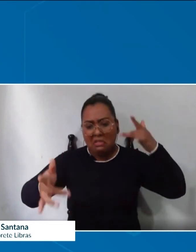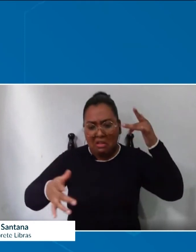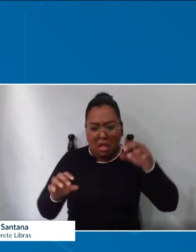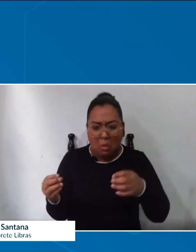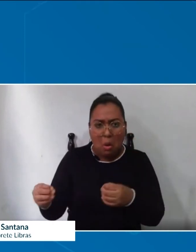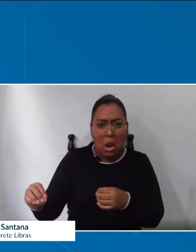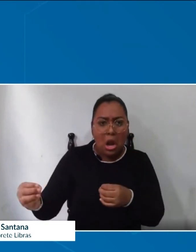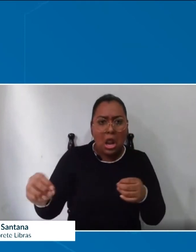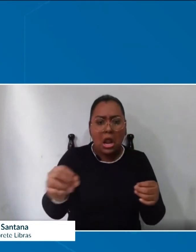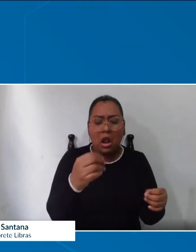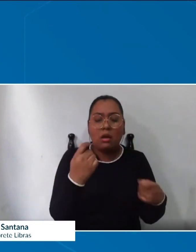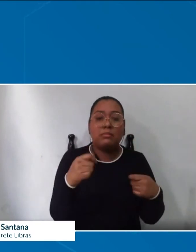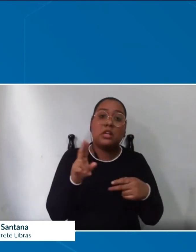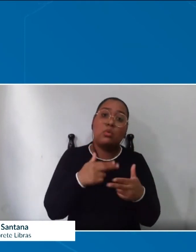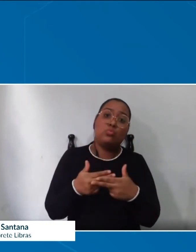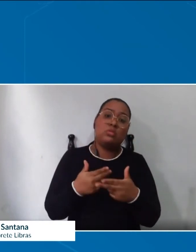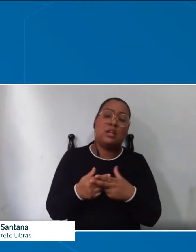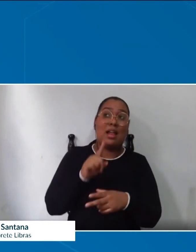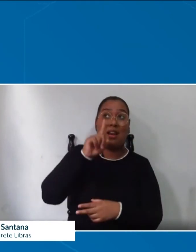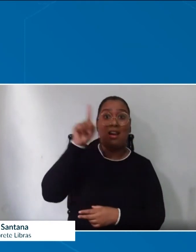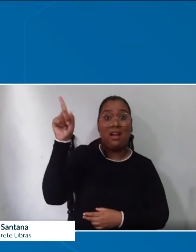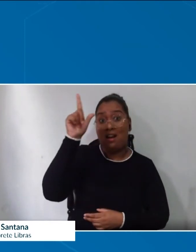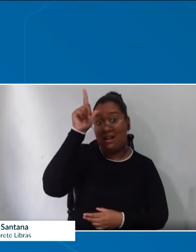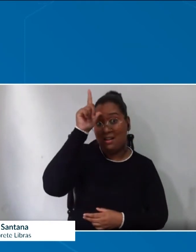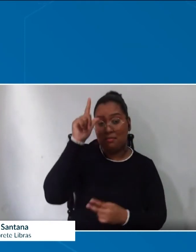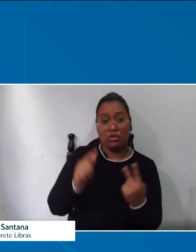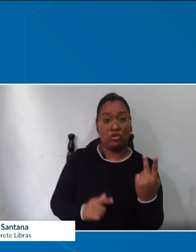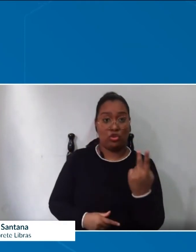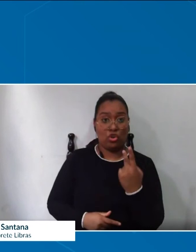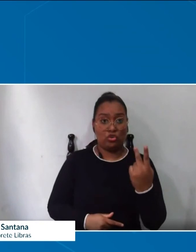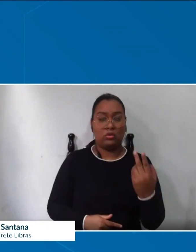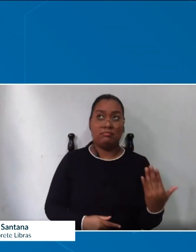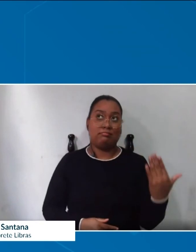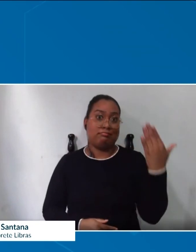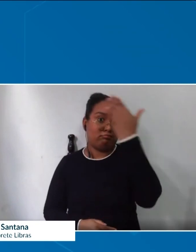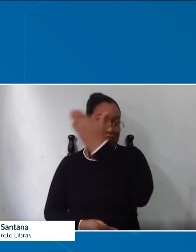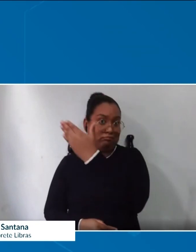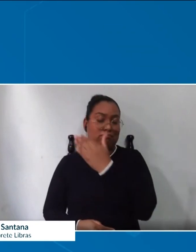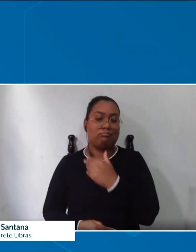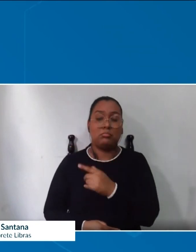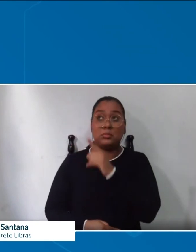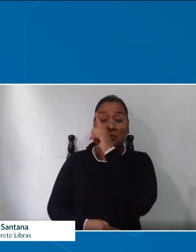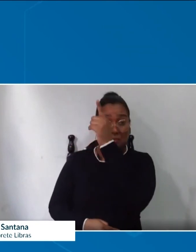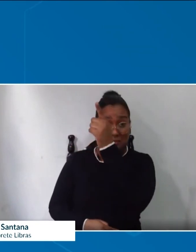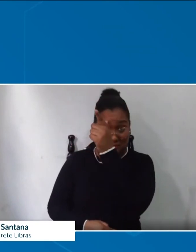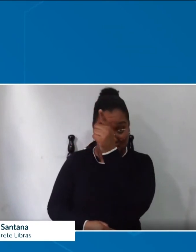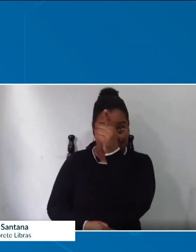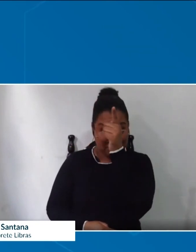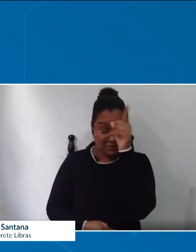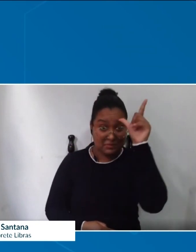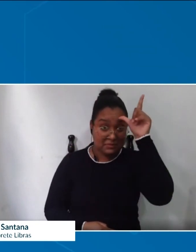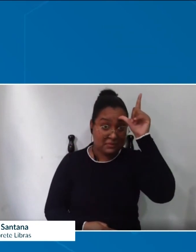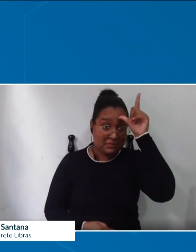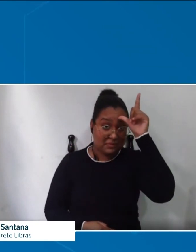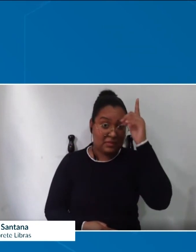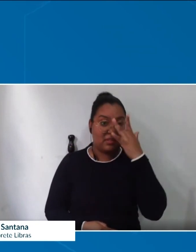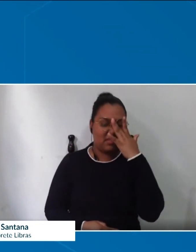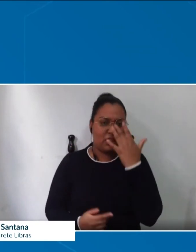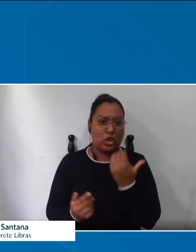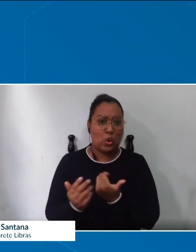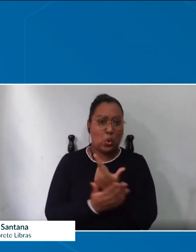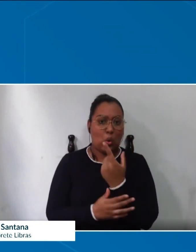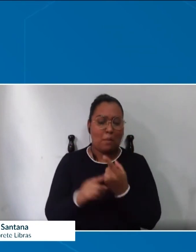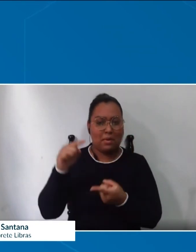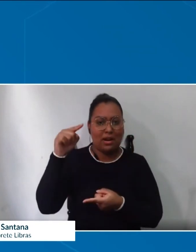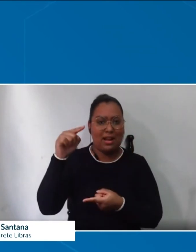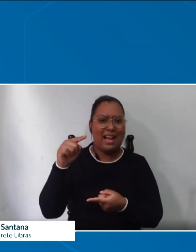reaproveitados. Então, por exemplo, na Alemanha, onde eu e o professor Sérgio estivemos, os alemães, quando eles compram uma garrafa de